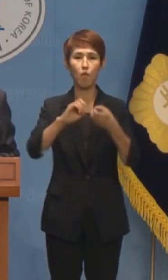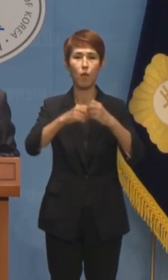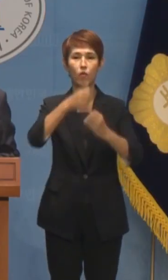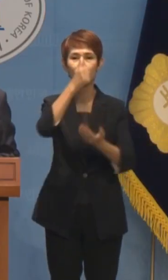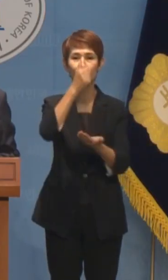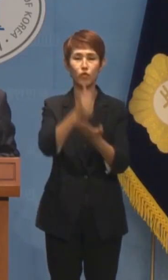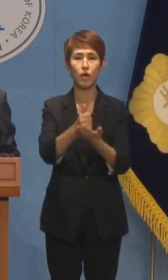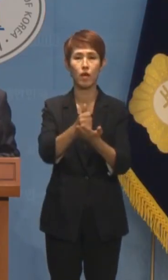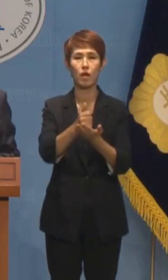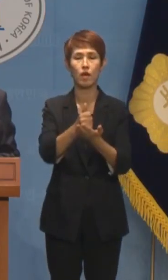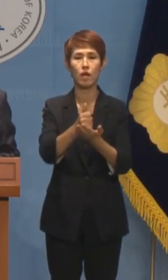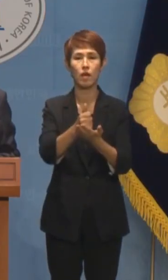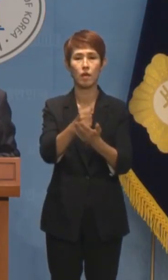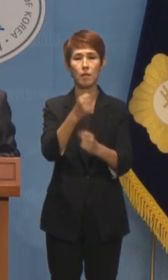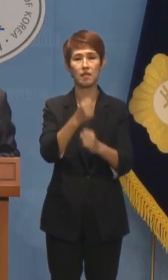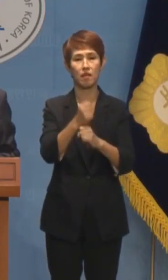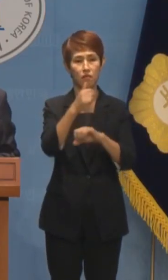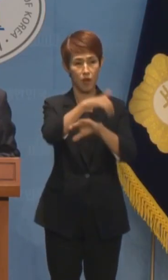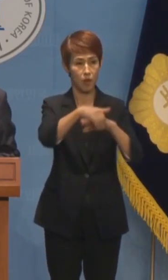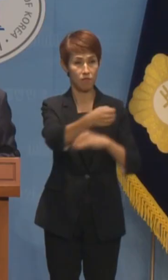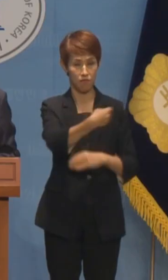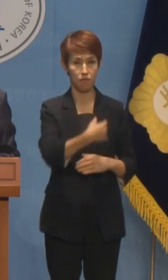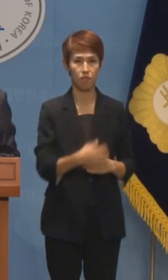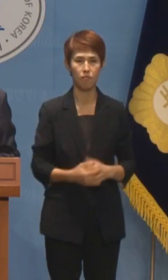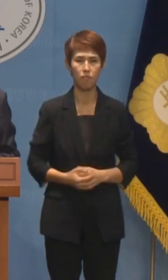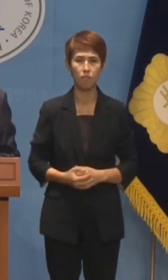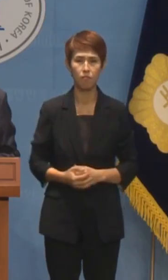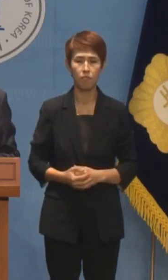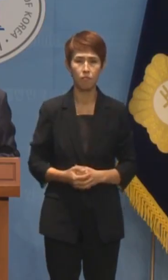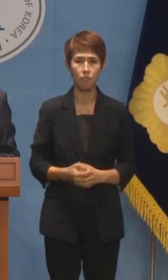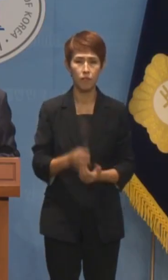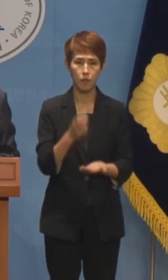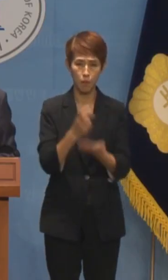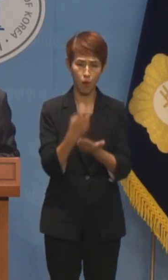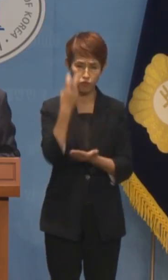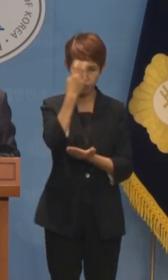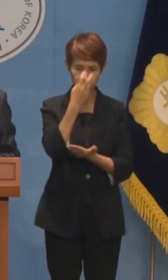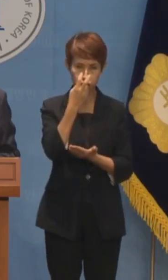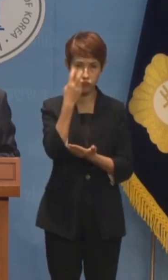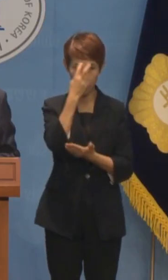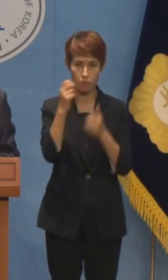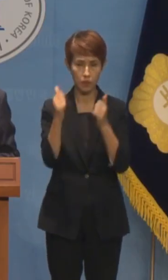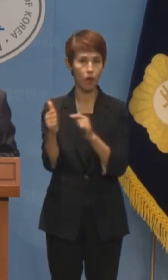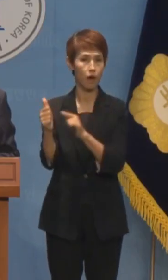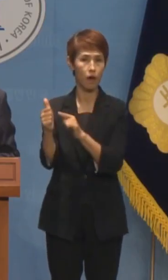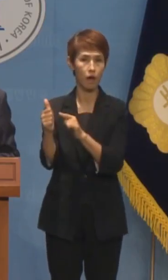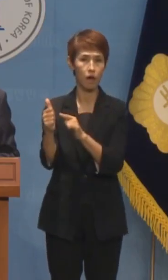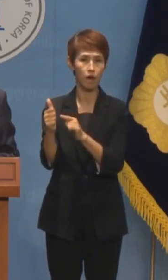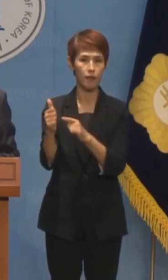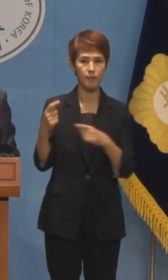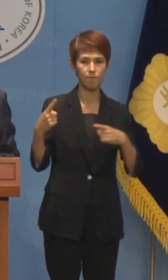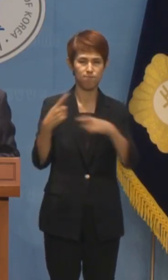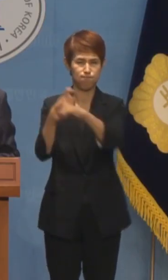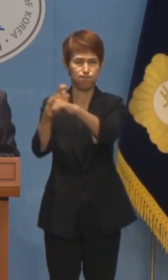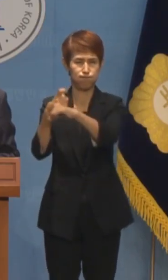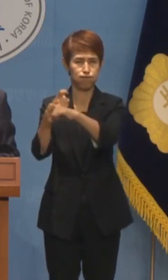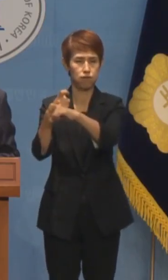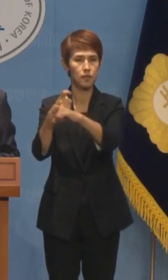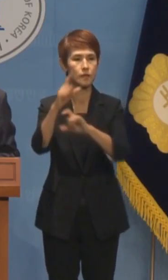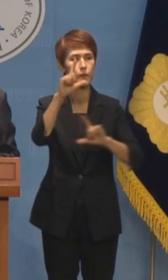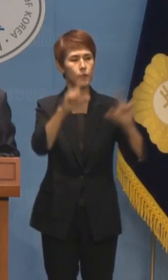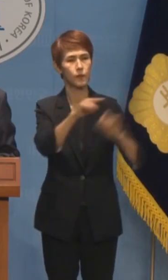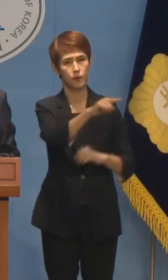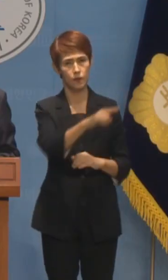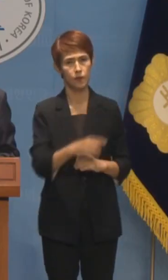것을 만들겠다고 합니다. 정당한 범죄 수사를 한 검사들에게 보복의 쇠사슬을 채우려는